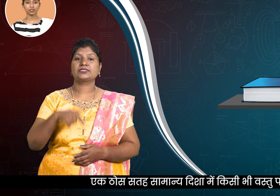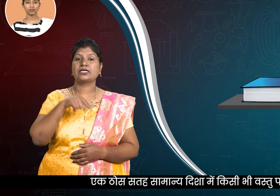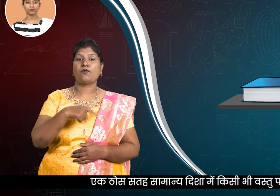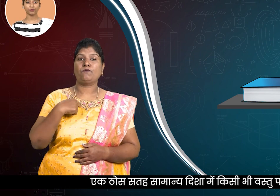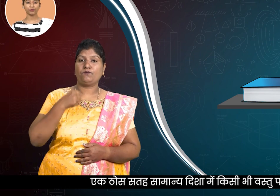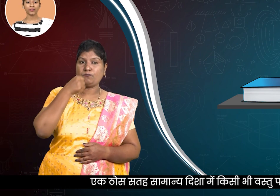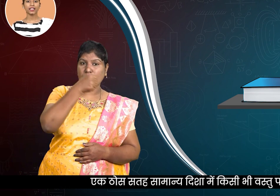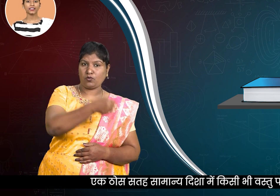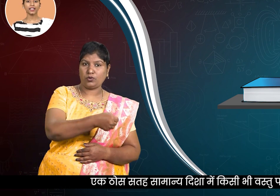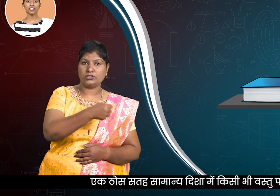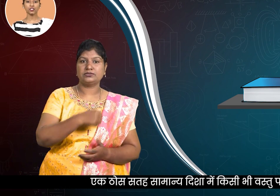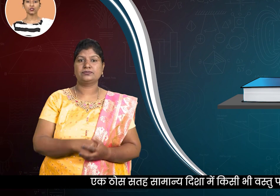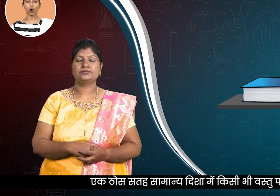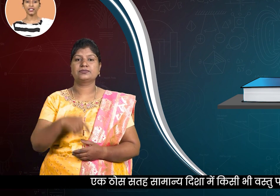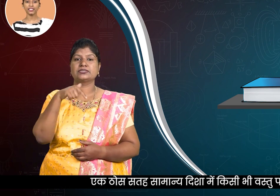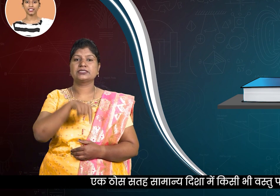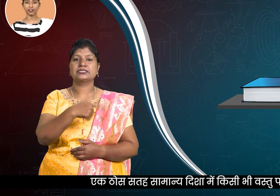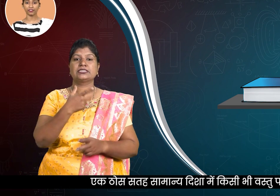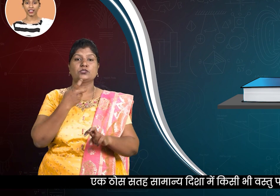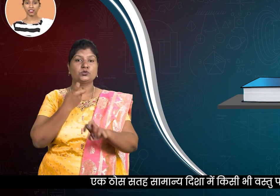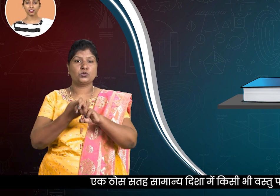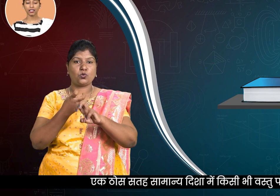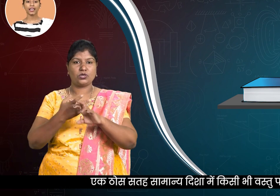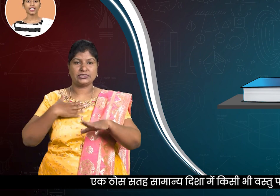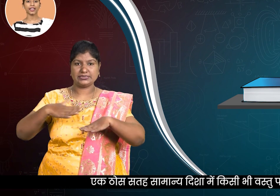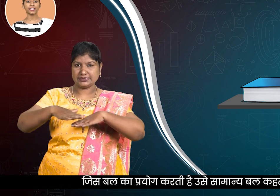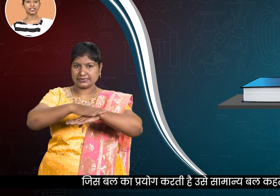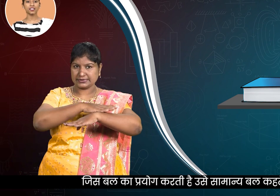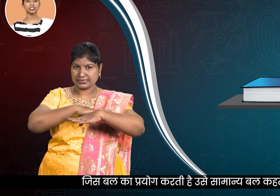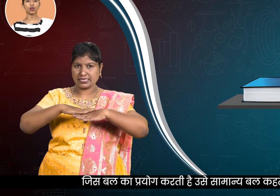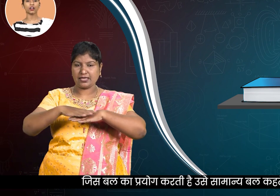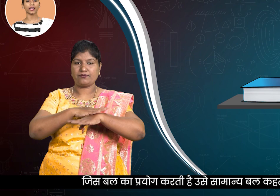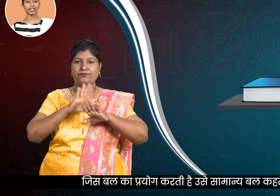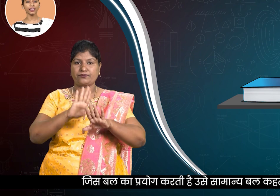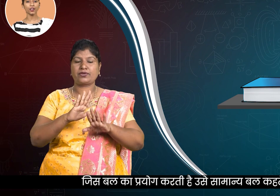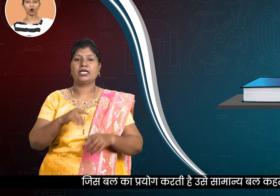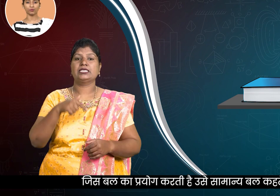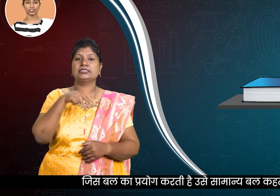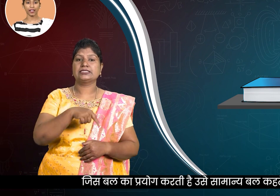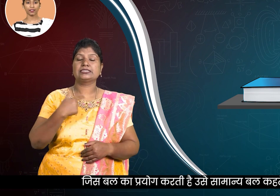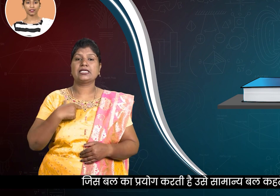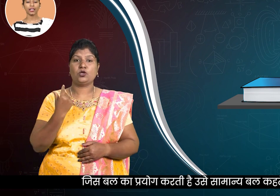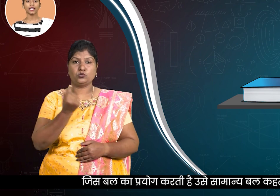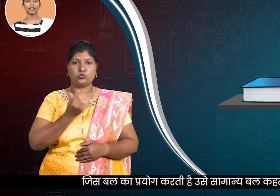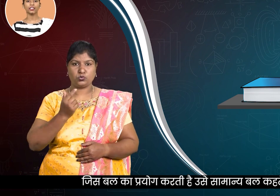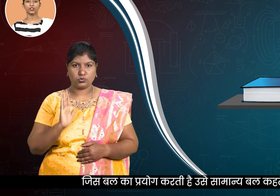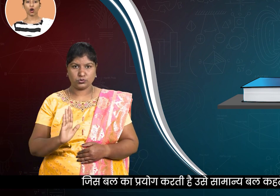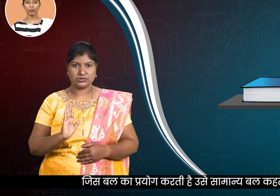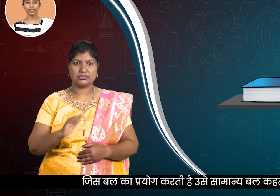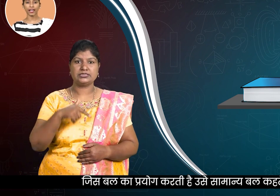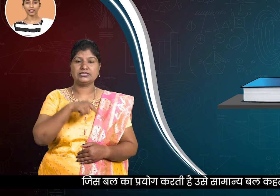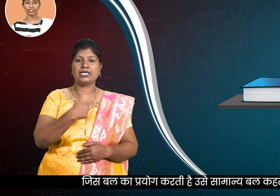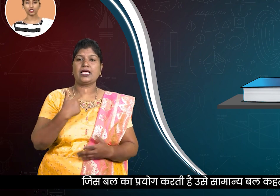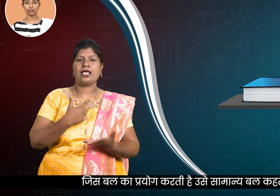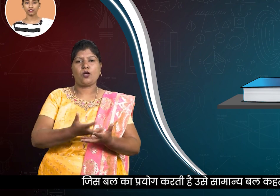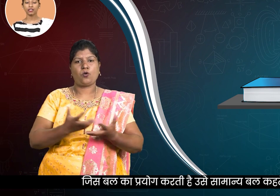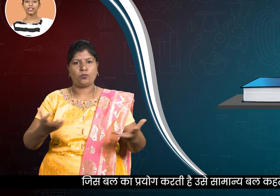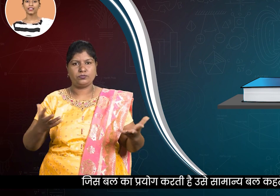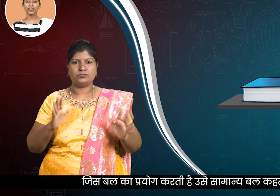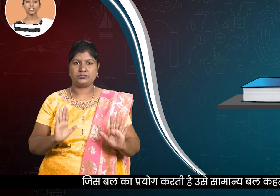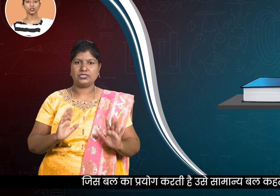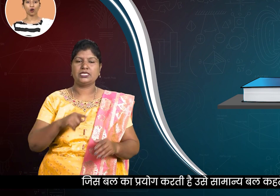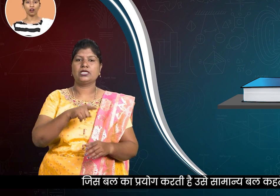एक ठोस सतह सामान्य दिशा में किसी भी वस्तु पर जिस बल का प्रयोग करती है, उसे सामान्य बल